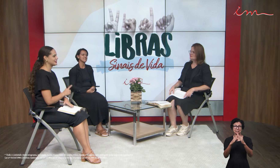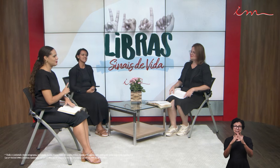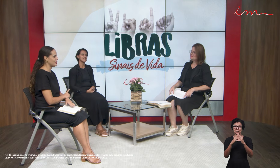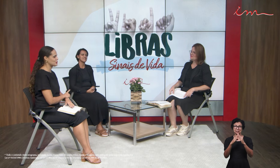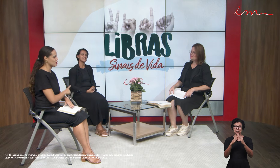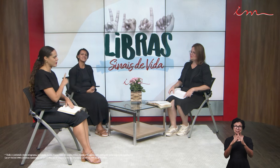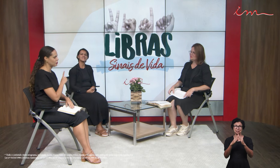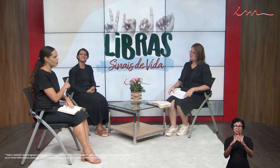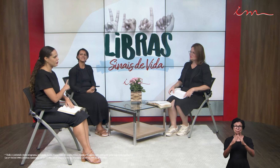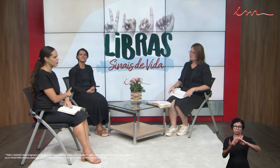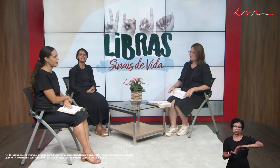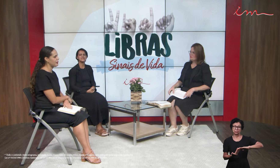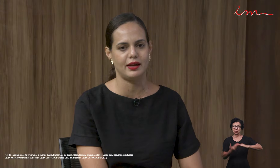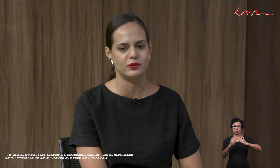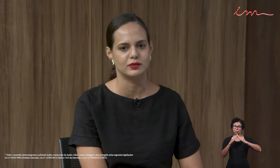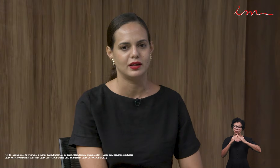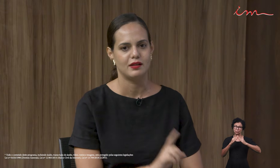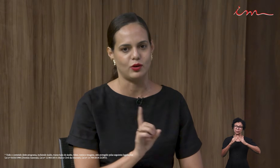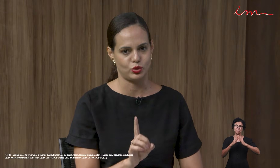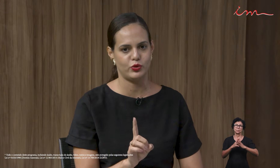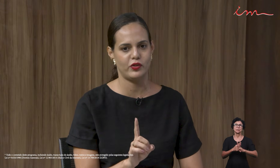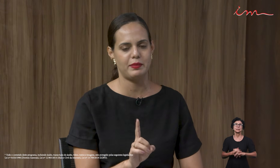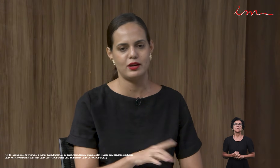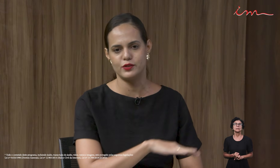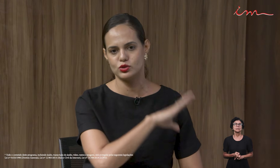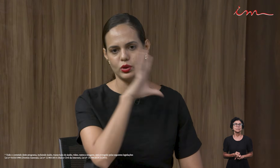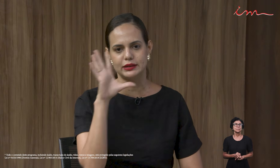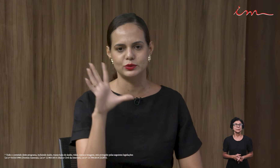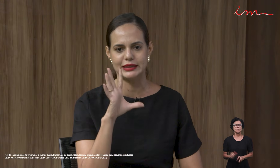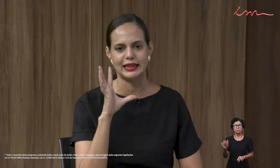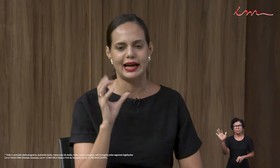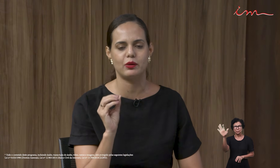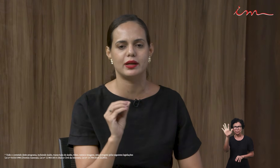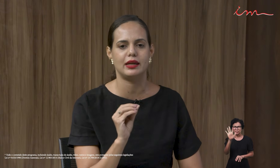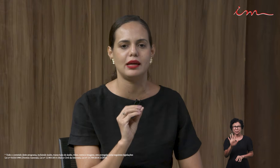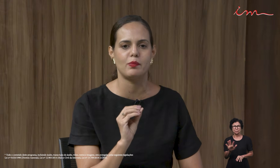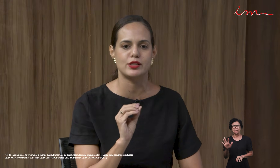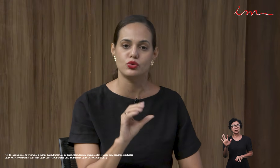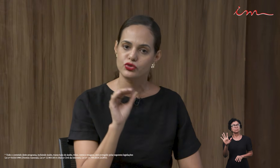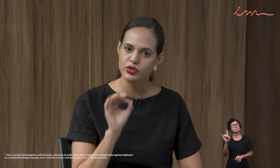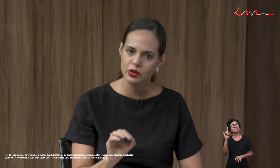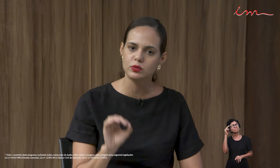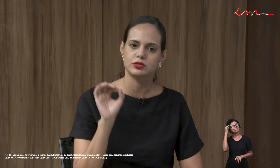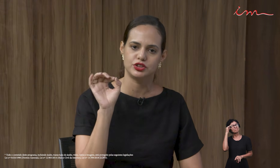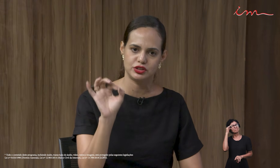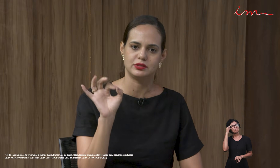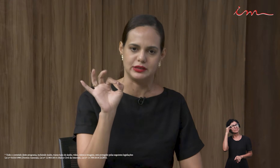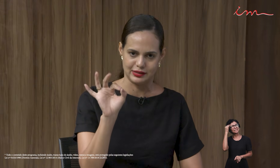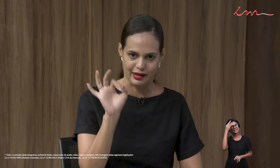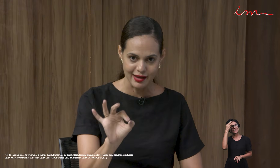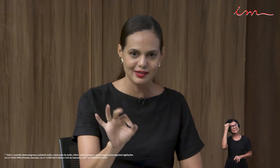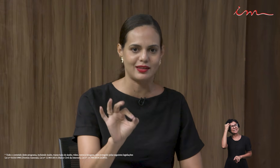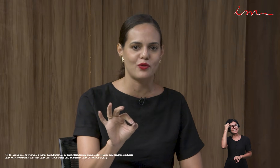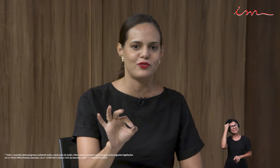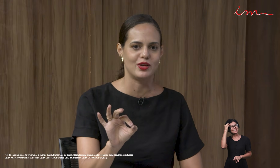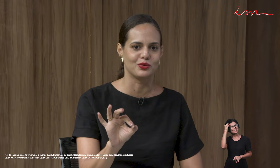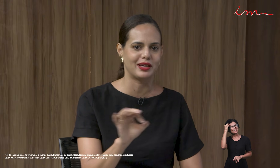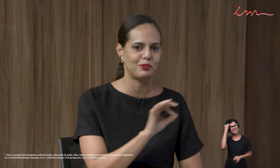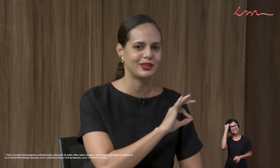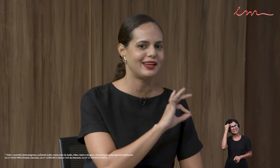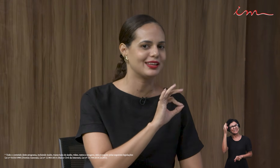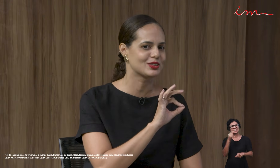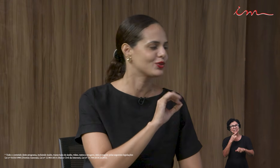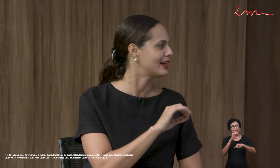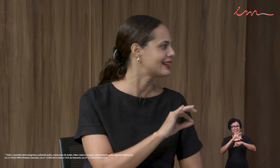permaneceu, exatamente, irmãos. Faltou o fio vermelho. Fiz todo o cenário aqui, mas o fio tem que ter o fio,